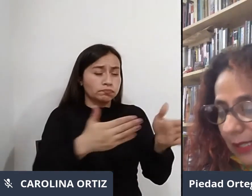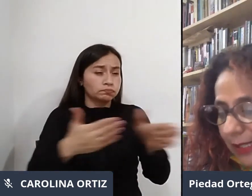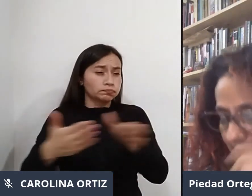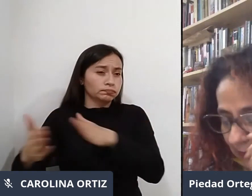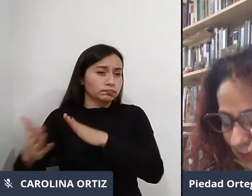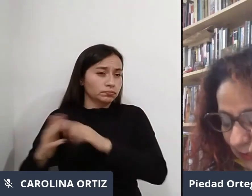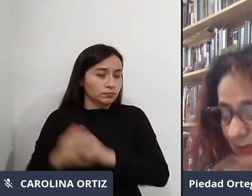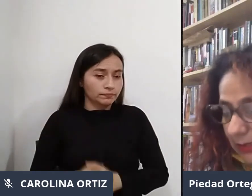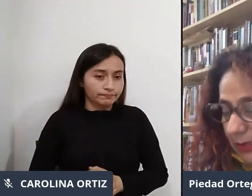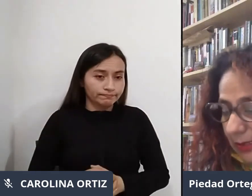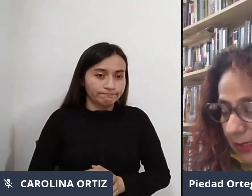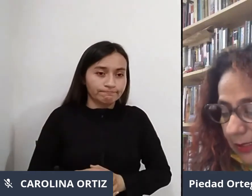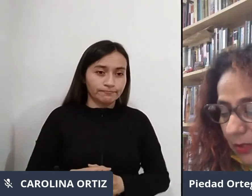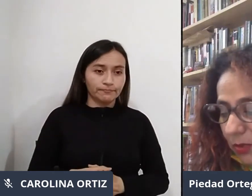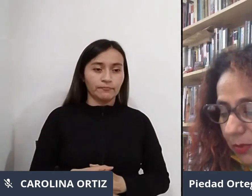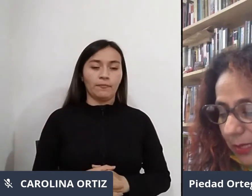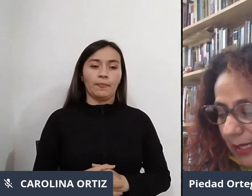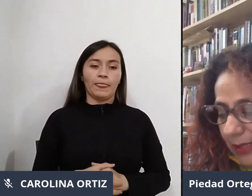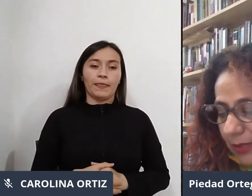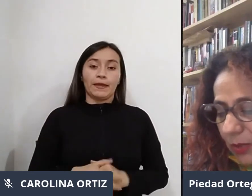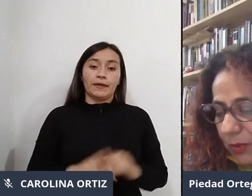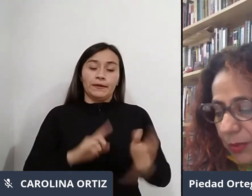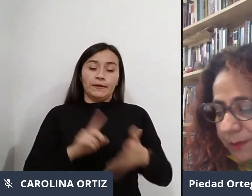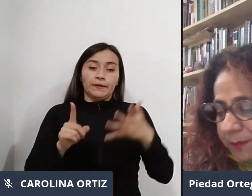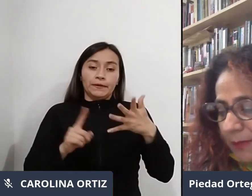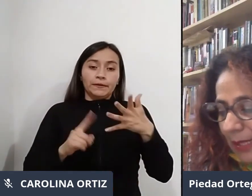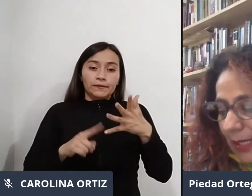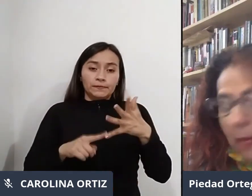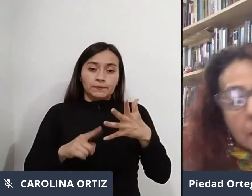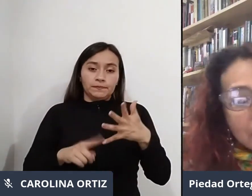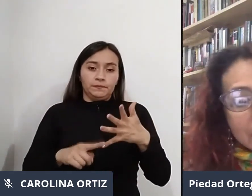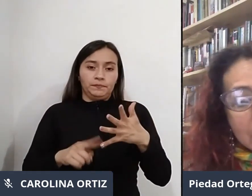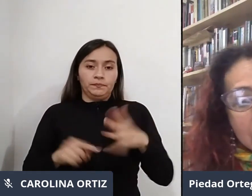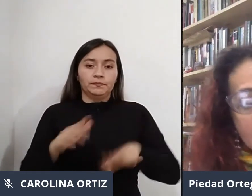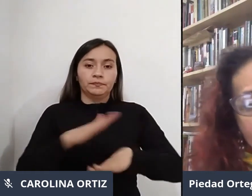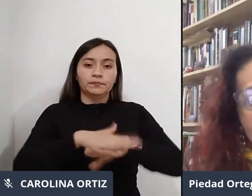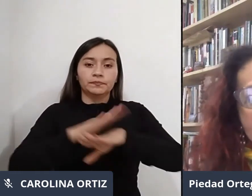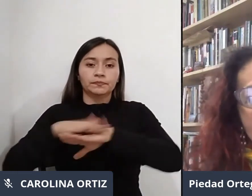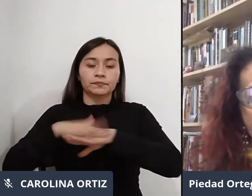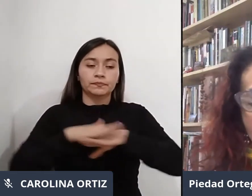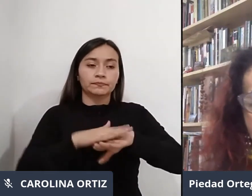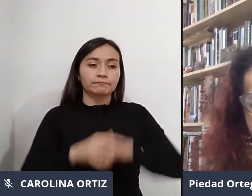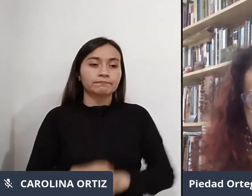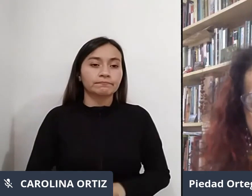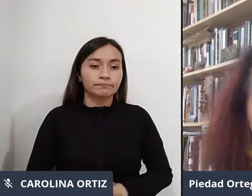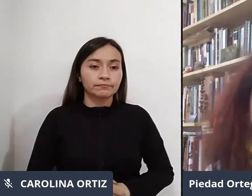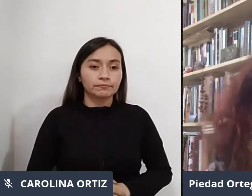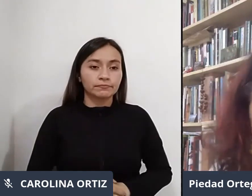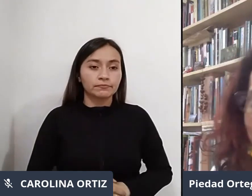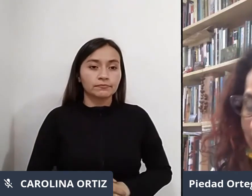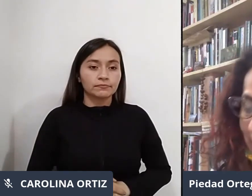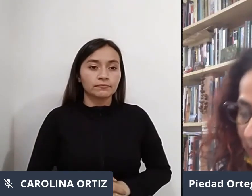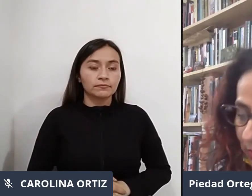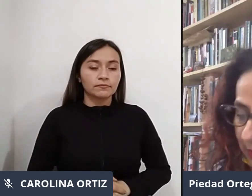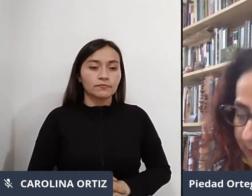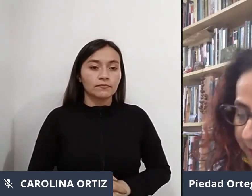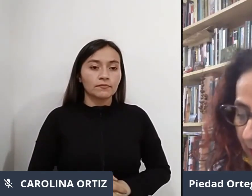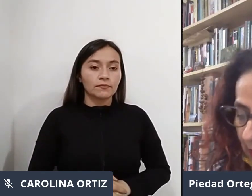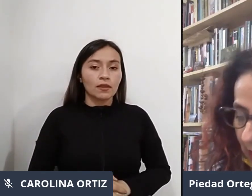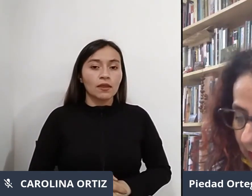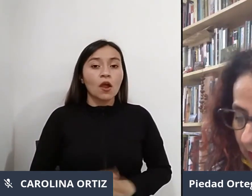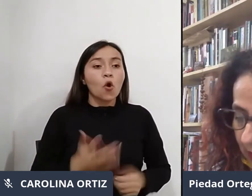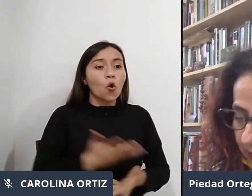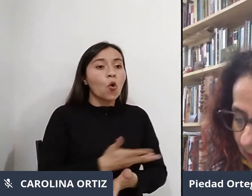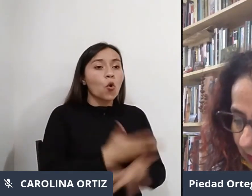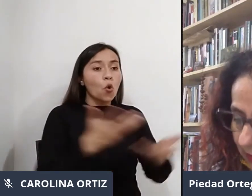Una quinta alerta la quiero nombrar como la privatización de los bienes sociales colectivos,